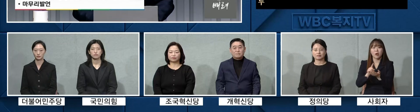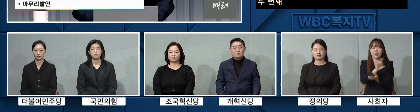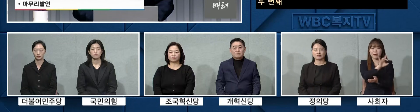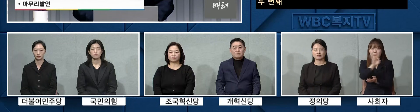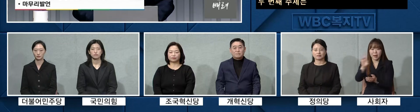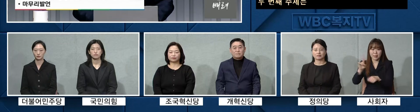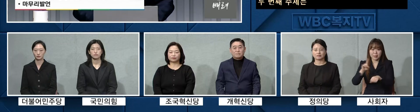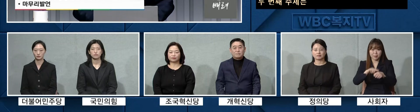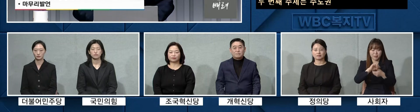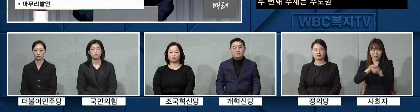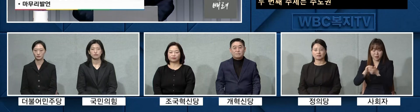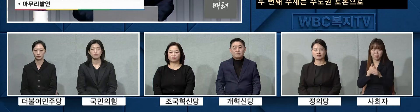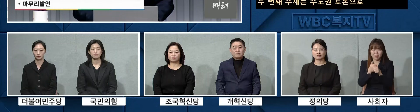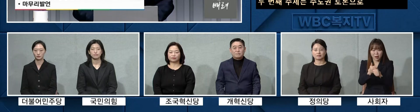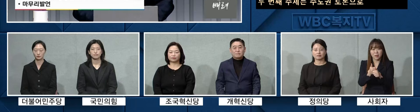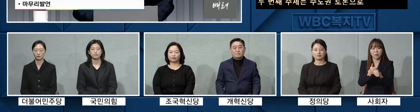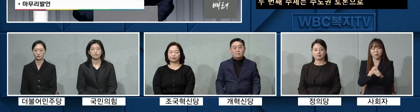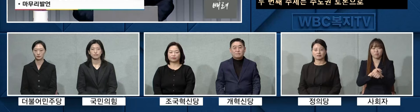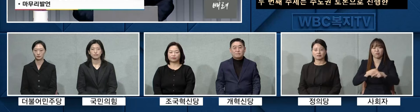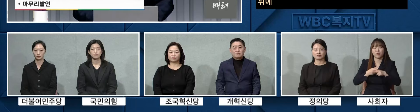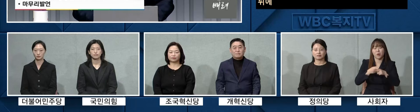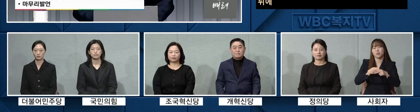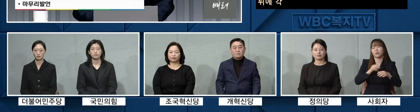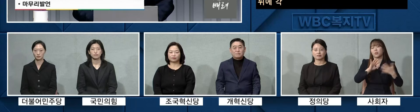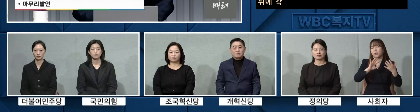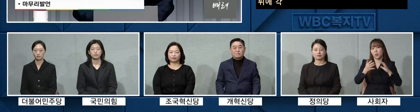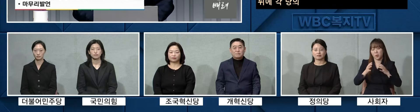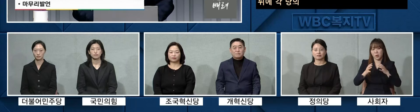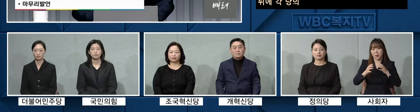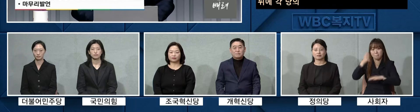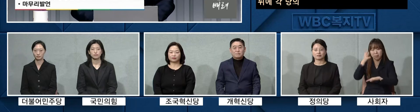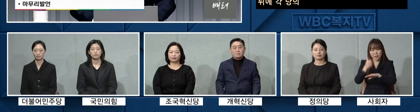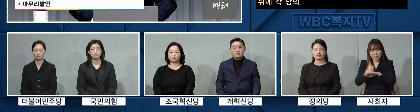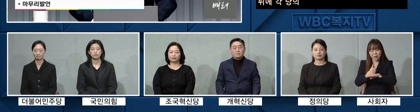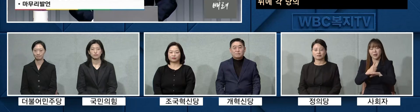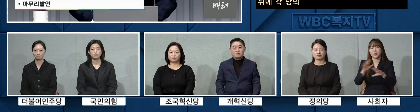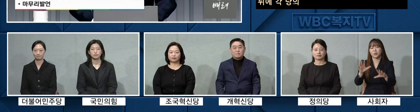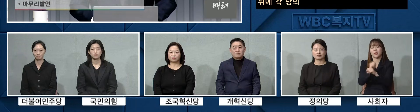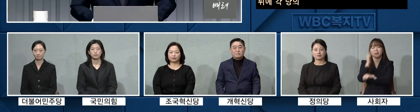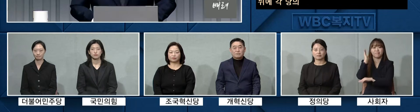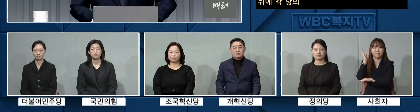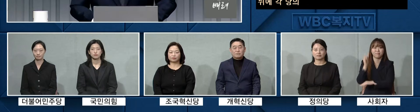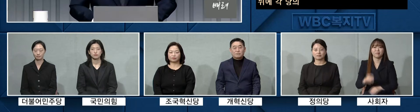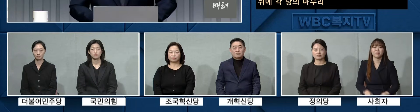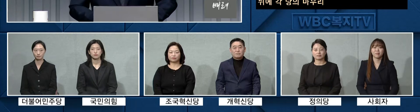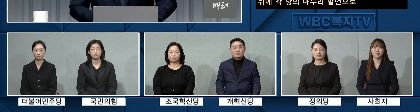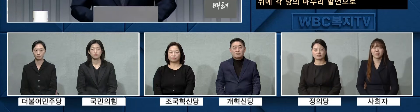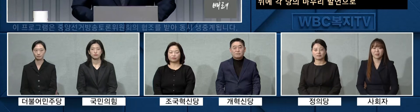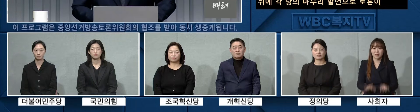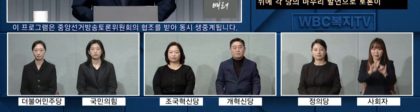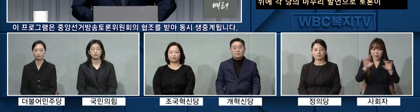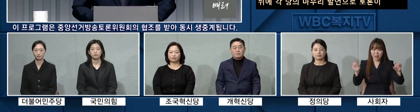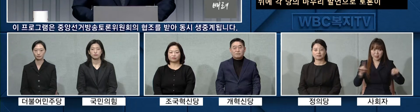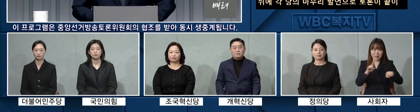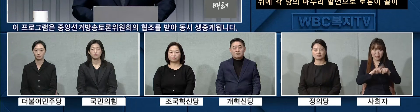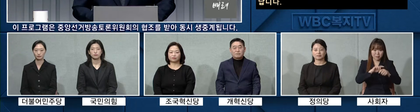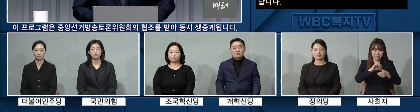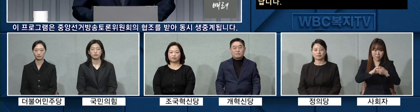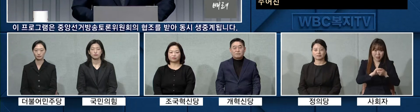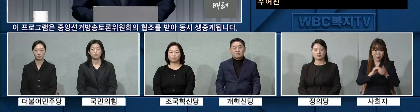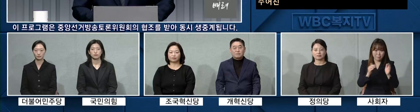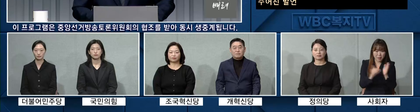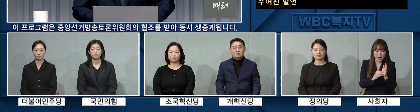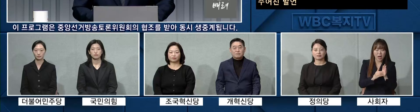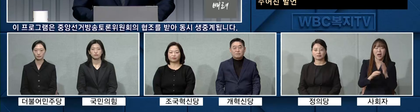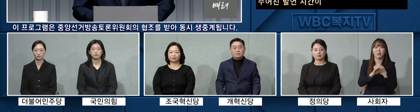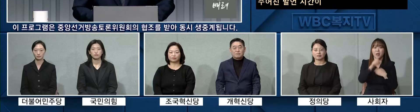진행한 뒤에 각 당의 마무리 발언으로 토론이 끝이 납니다. 주어진 발언 시간이 끝나면 마이크가